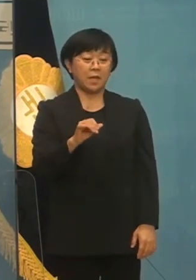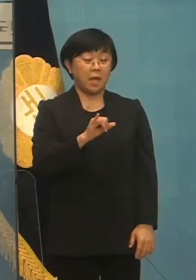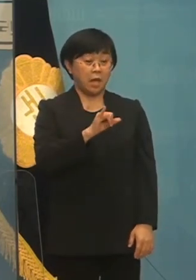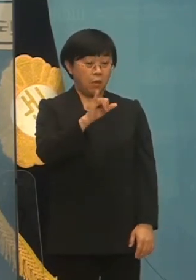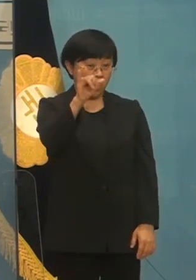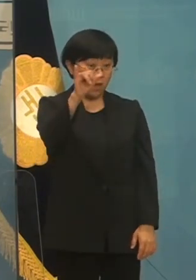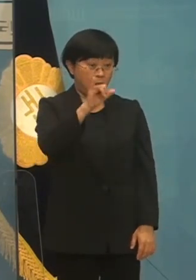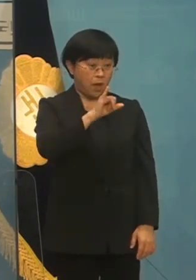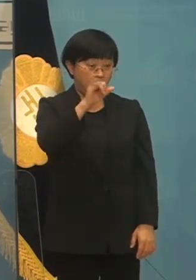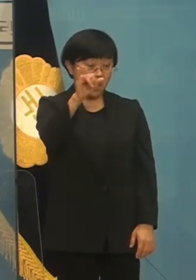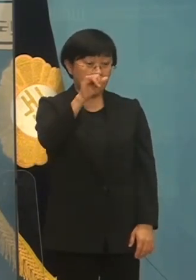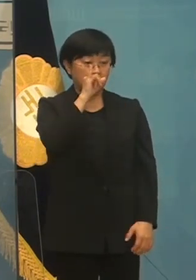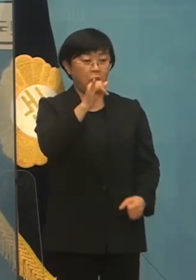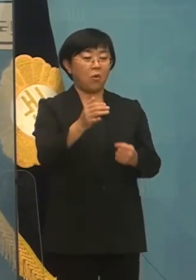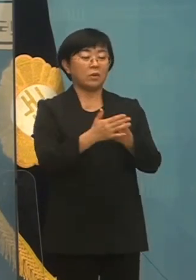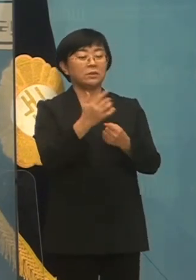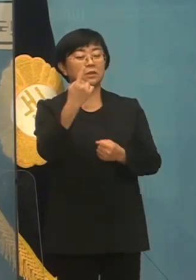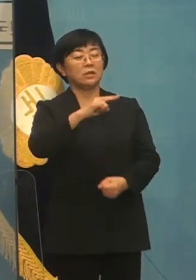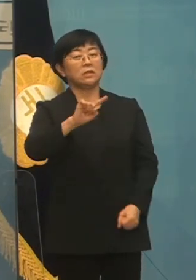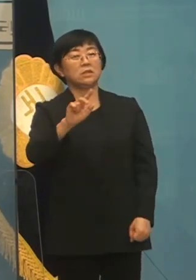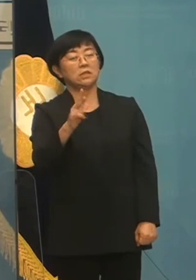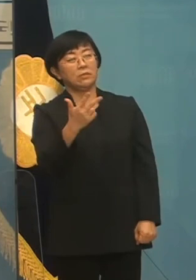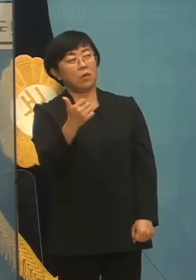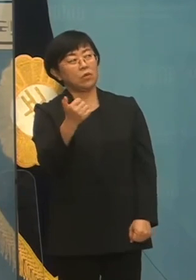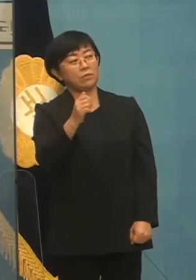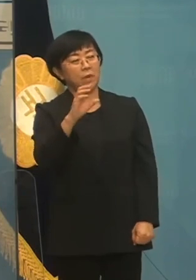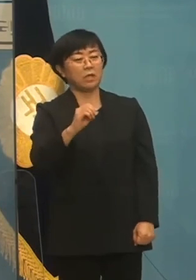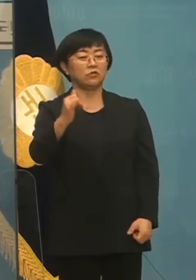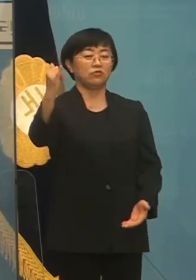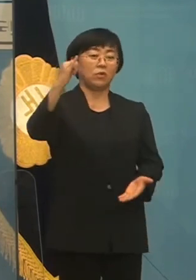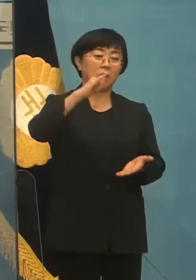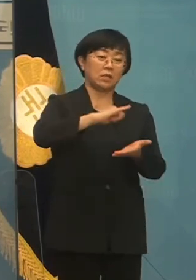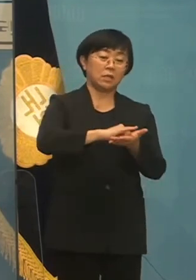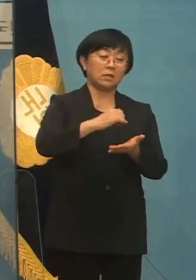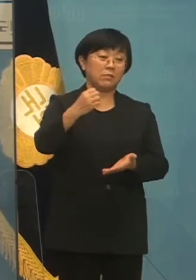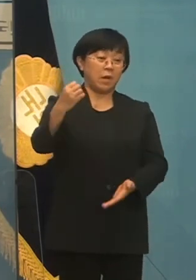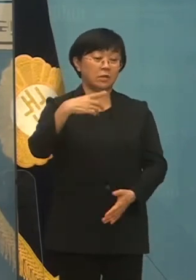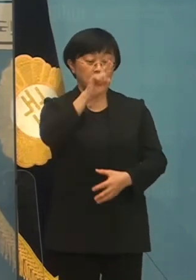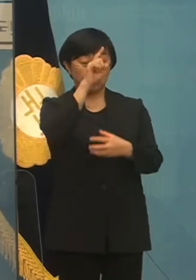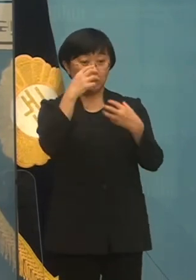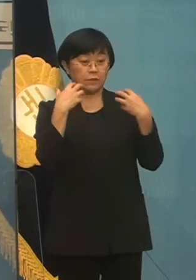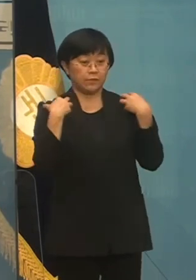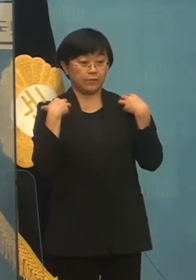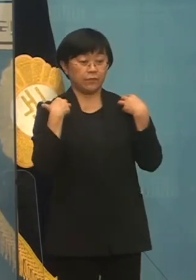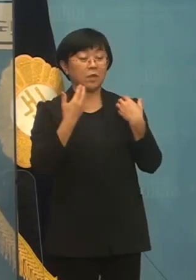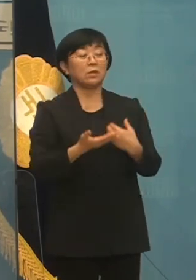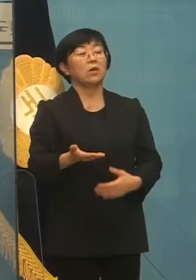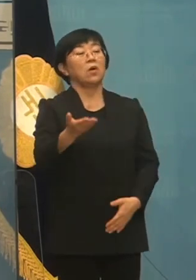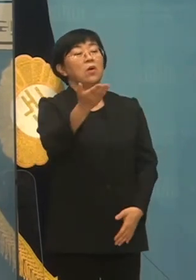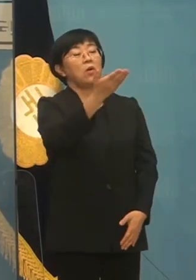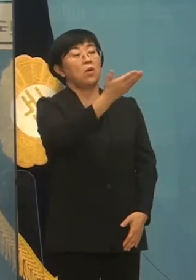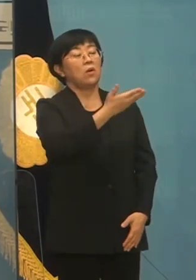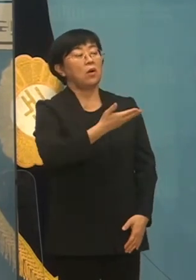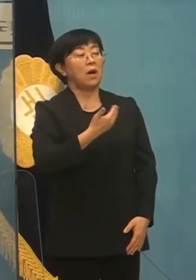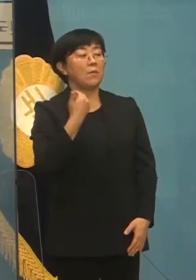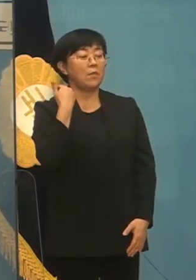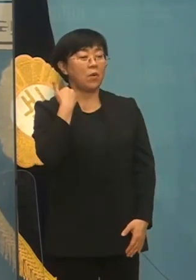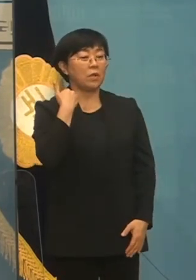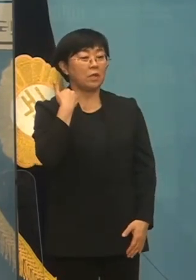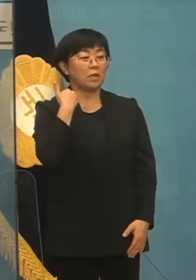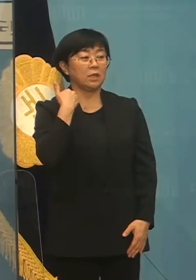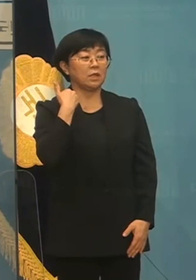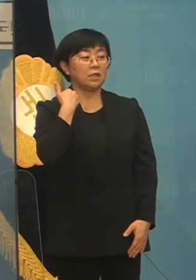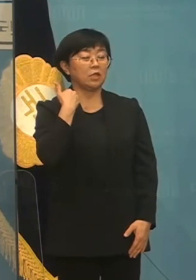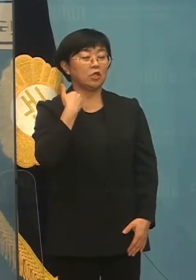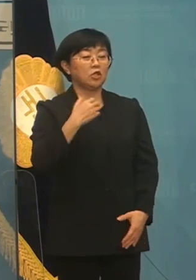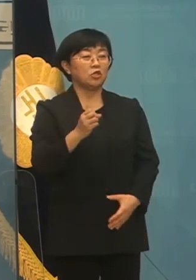해외여행 송객을 하고 있고 1,750만이 들어왔을 때 저희한테 그럽니다. 정부에서는 여러분은 보이지 않는